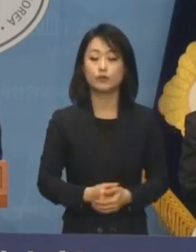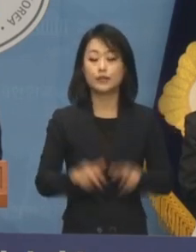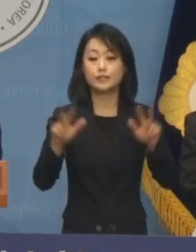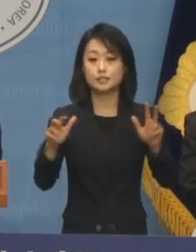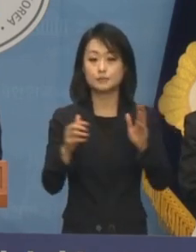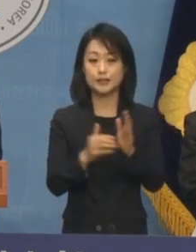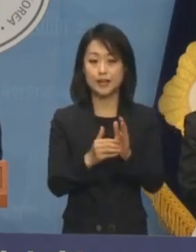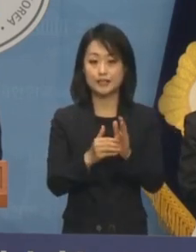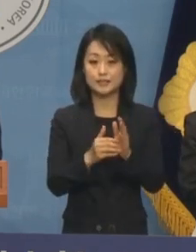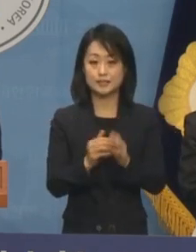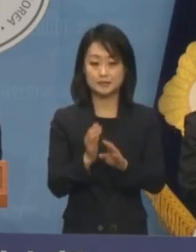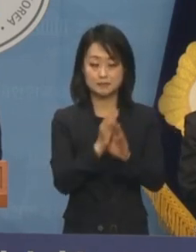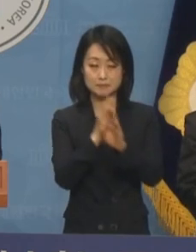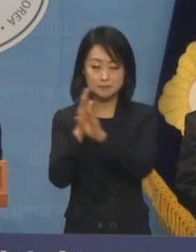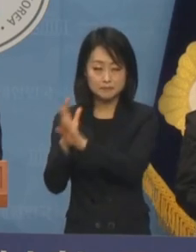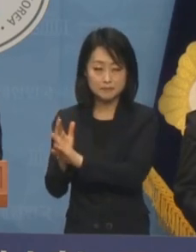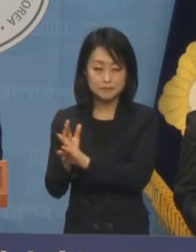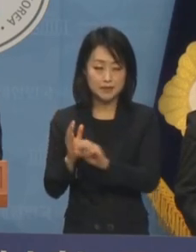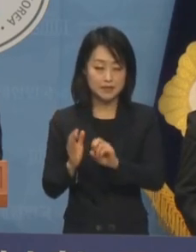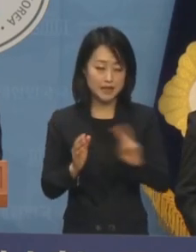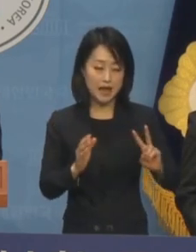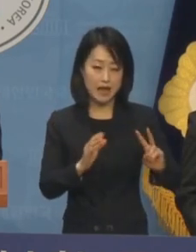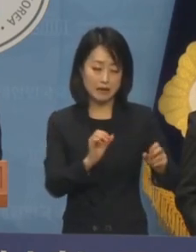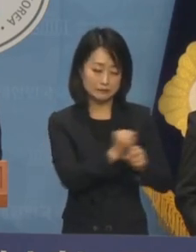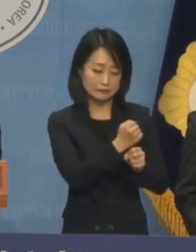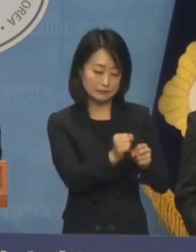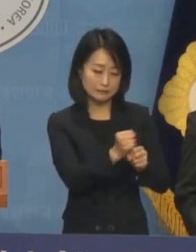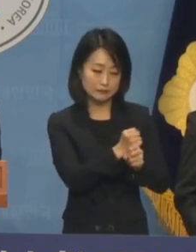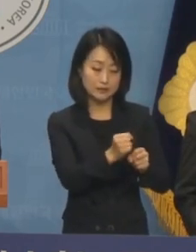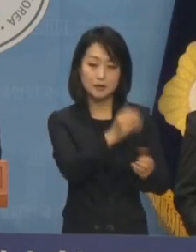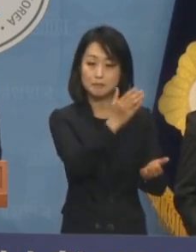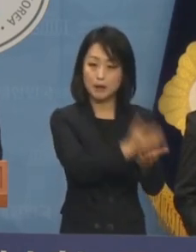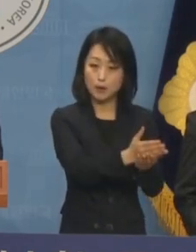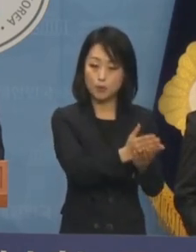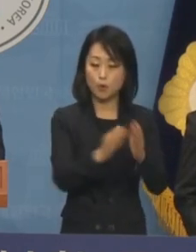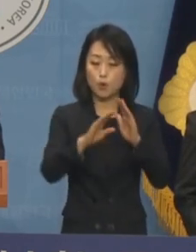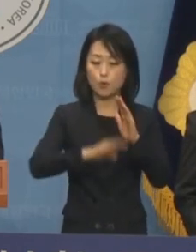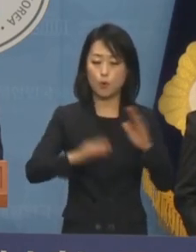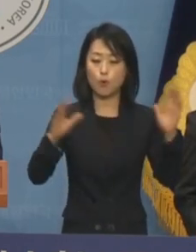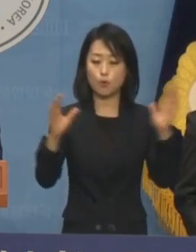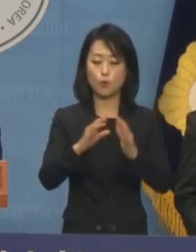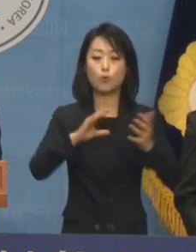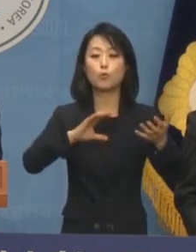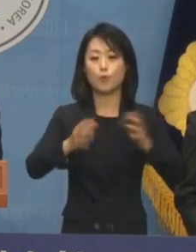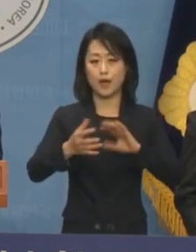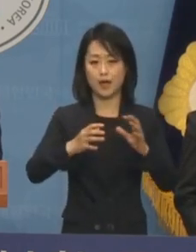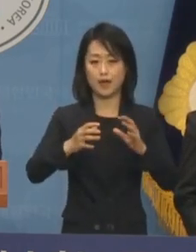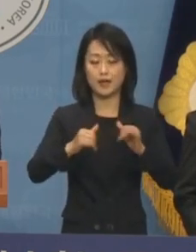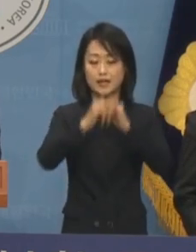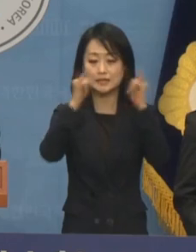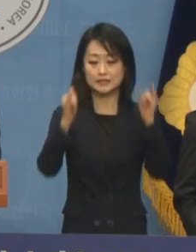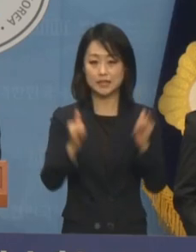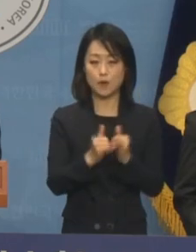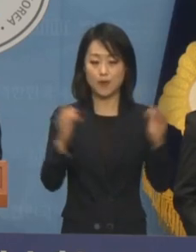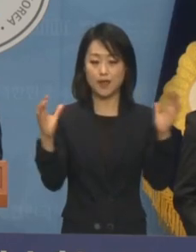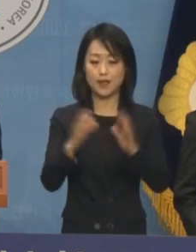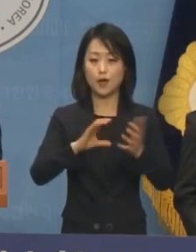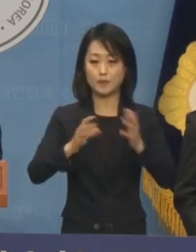그동안 비공개 밀실에서 진행된 야합의 방식이 아니라 공론화된 사회적 협의체 구성을